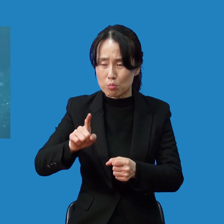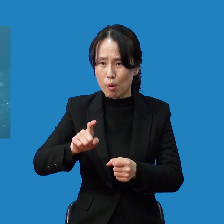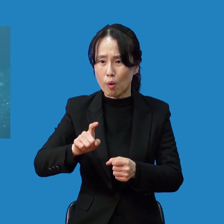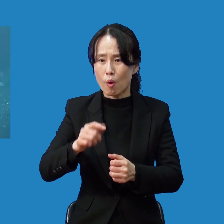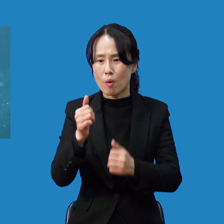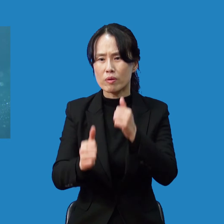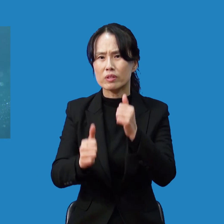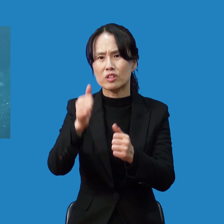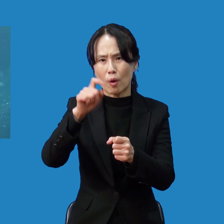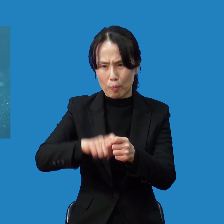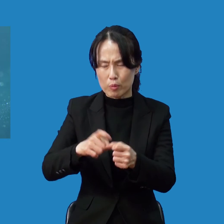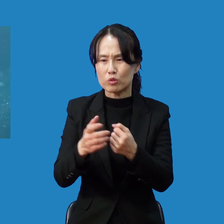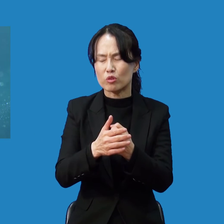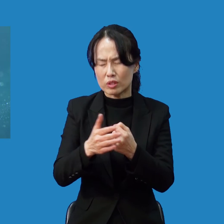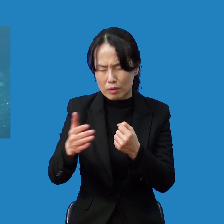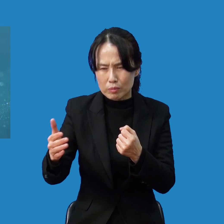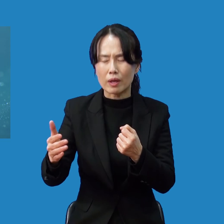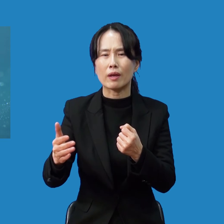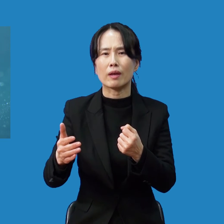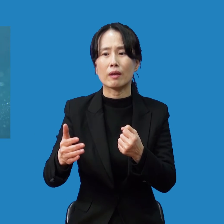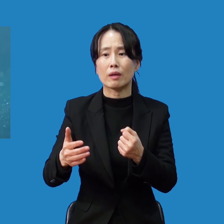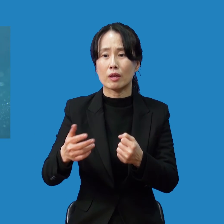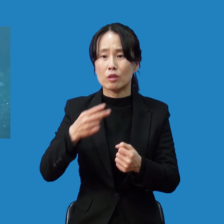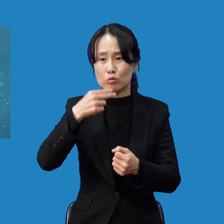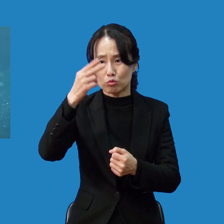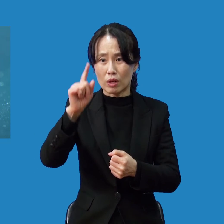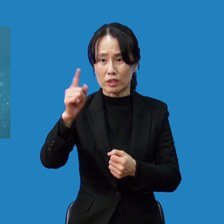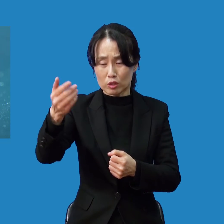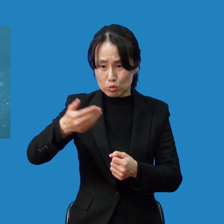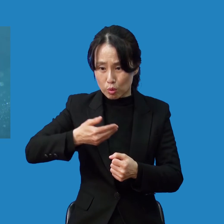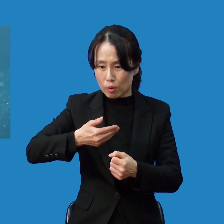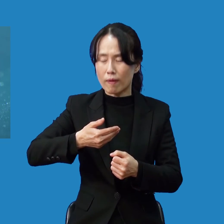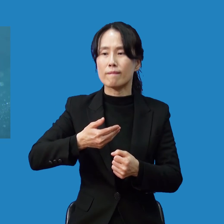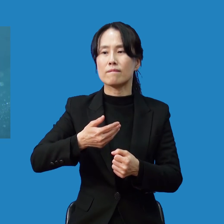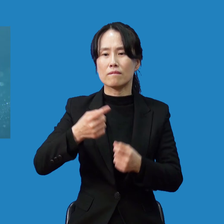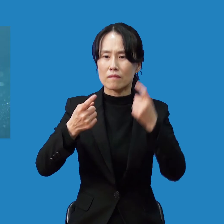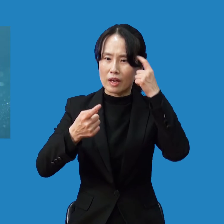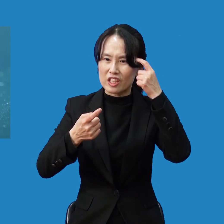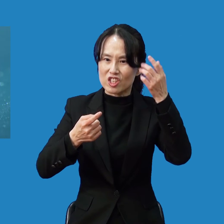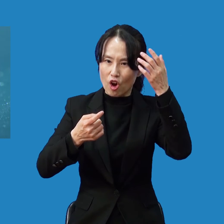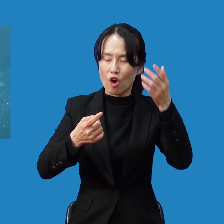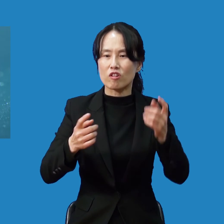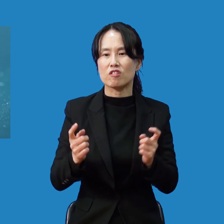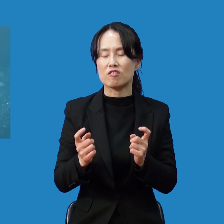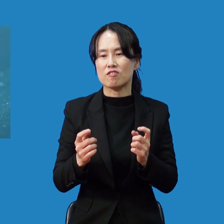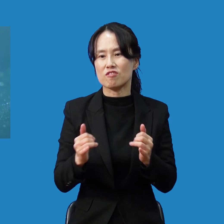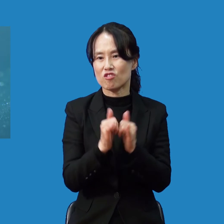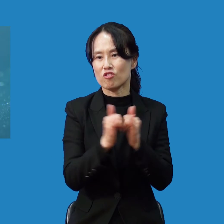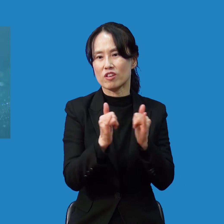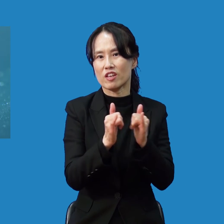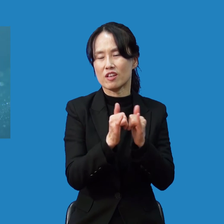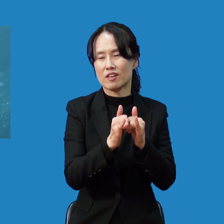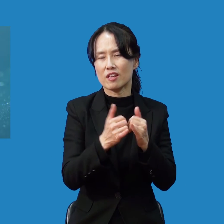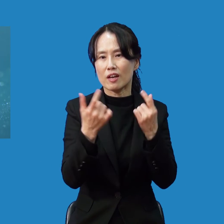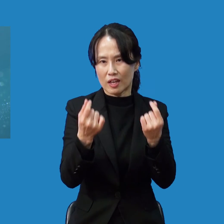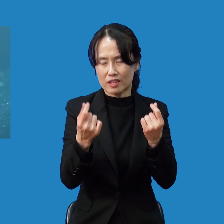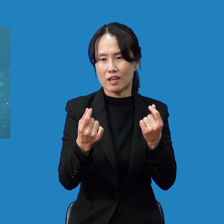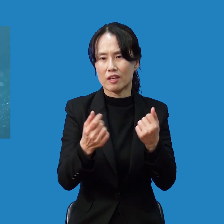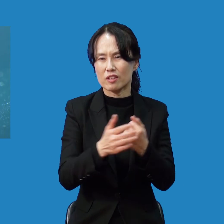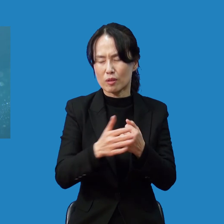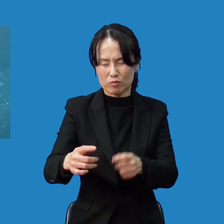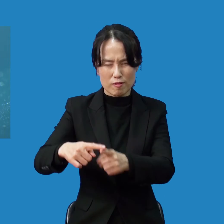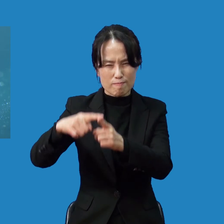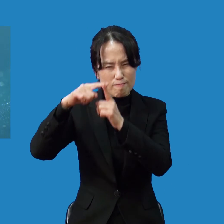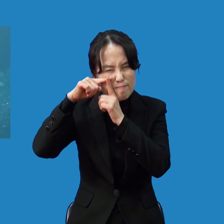있기 때문에 지금 영적인 전쟁이 벌어진 겁니다. 그러니 그때는 그냥 목숨을 걸고 나는 할 수